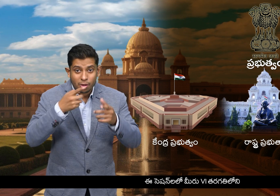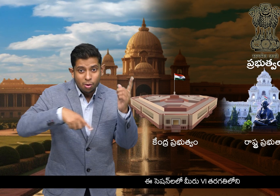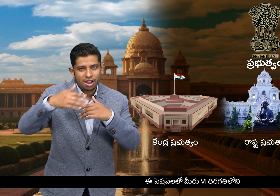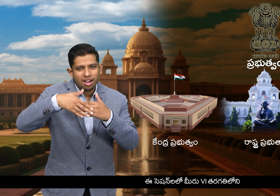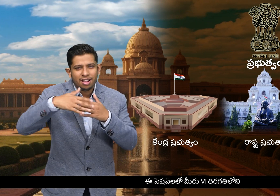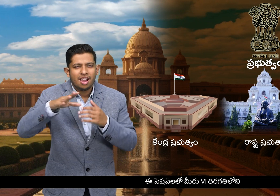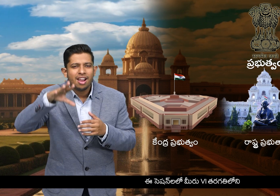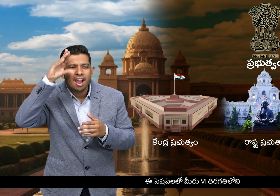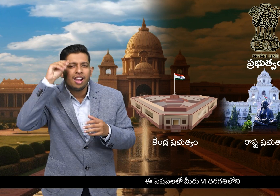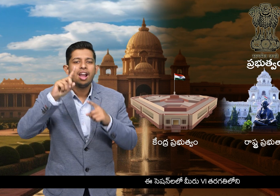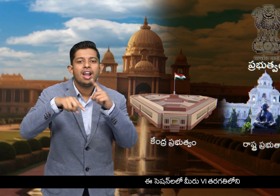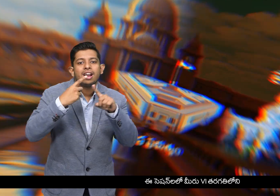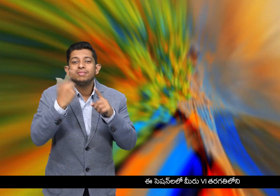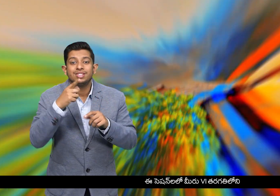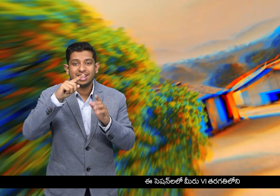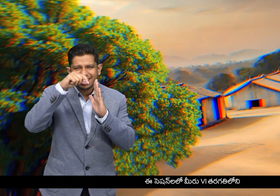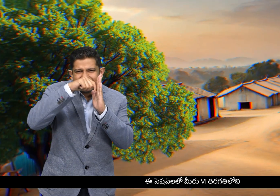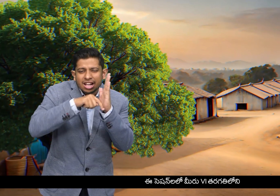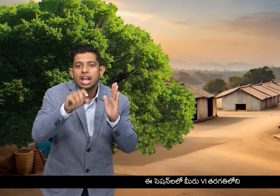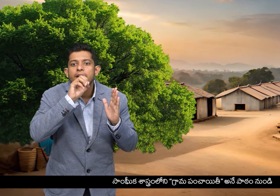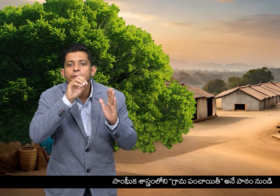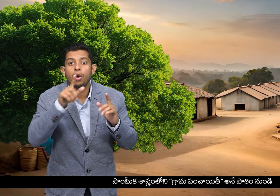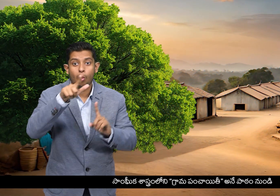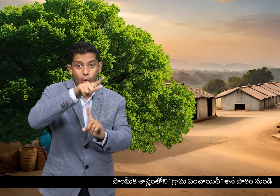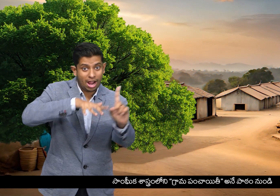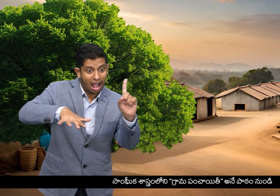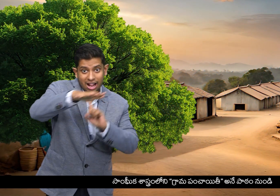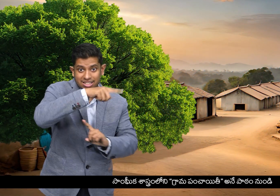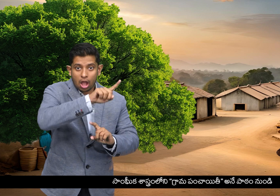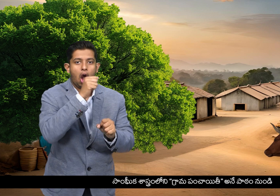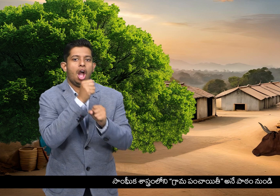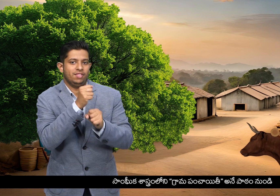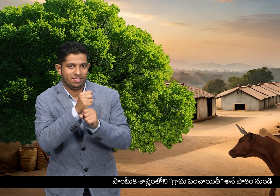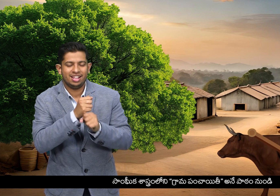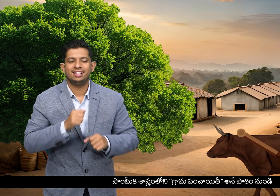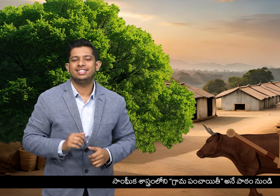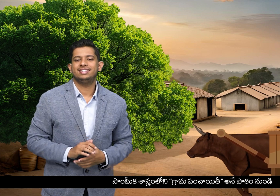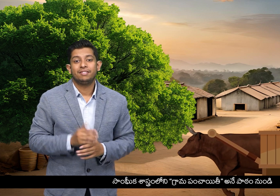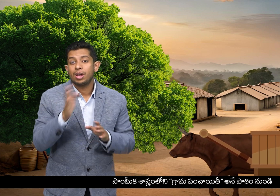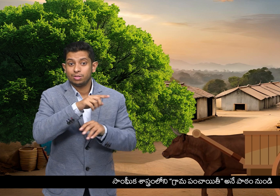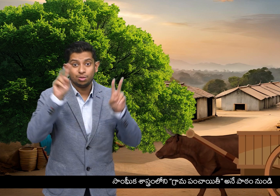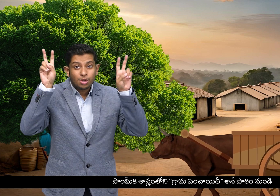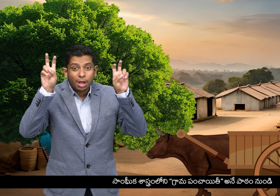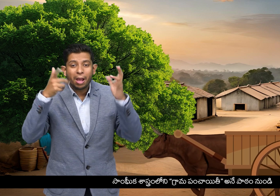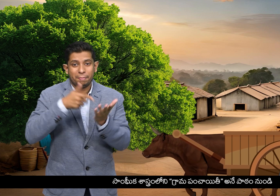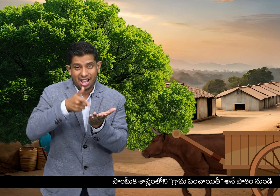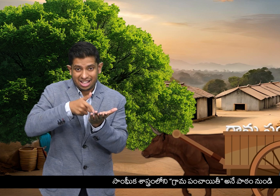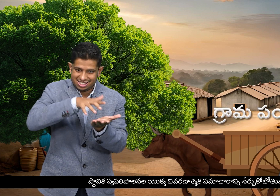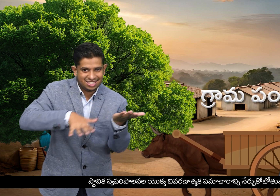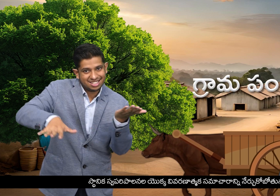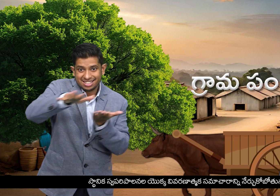ఈ సెషన్లలో మీరు 6వ తరగతిలోని సాంఘిక శాస్త్రంలోని గ్రామ పంచాయతీ అనే పాఠం